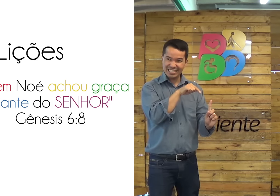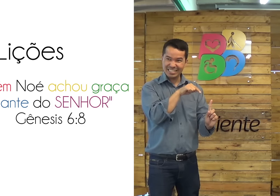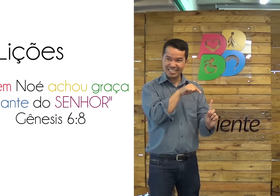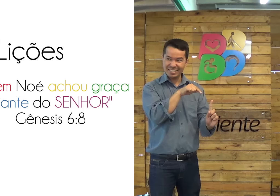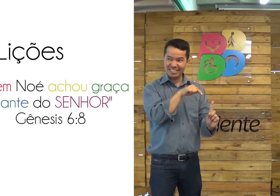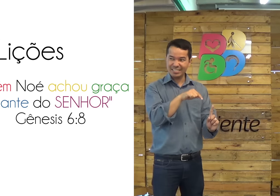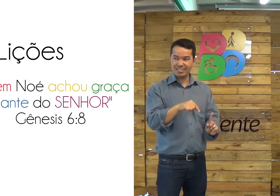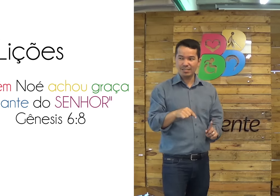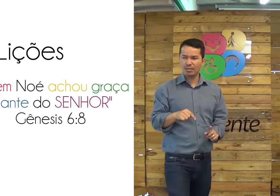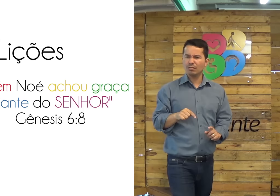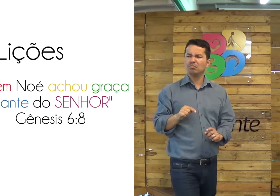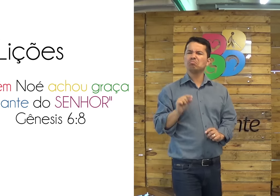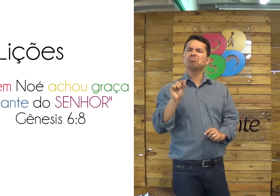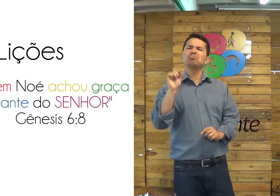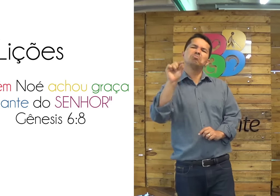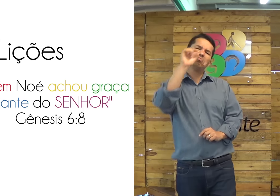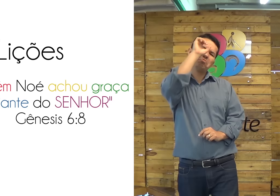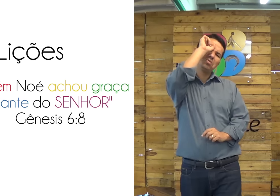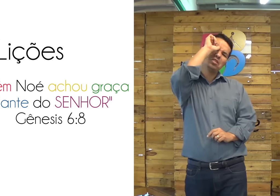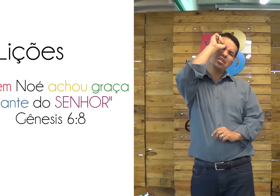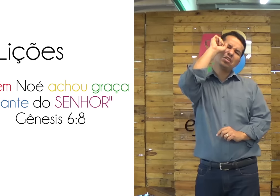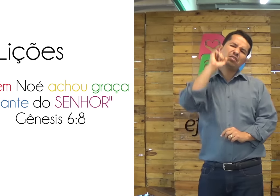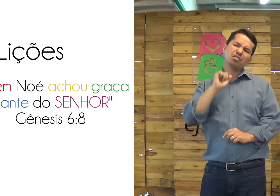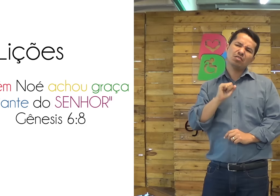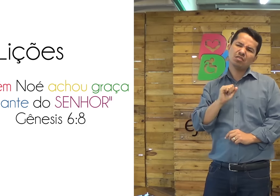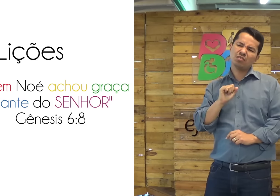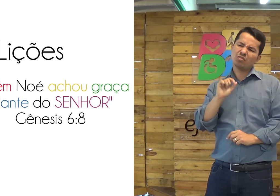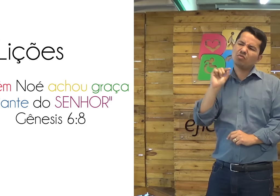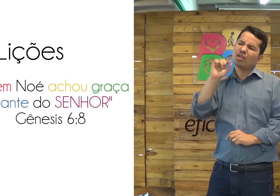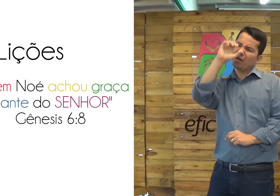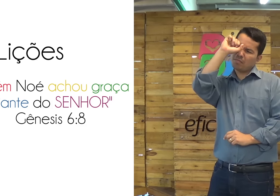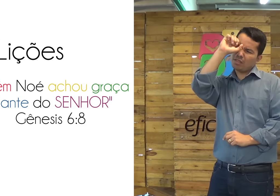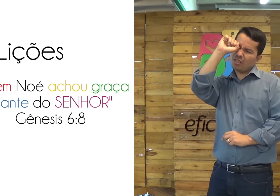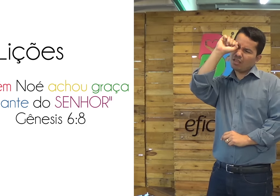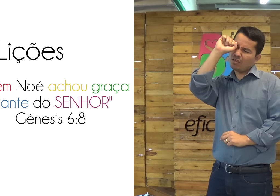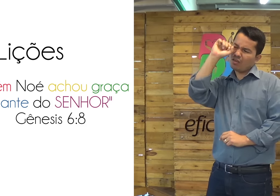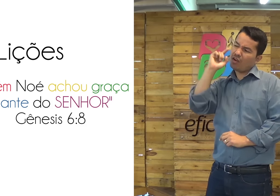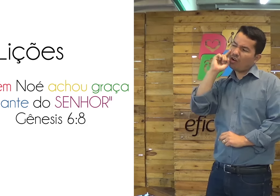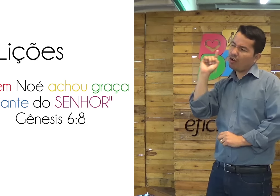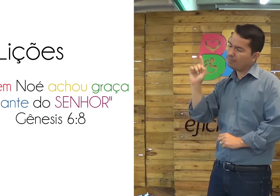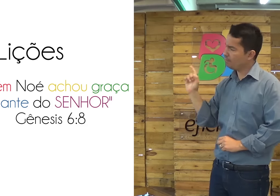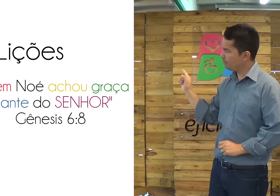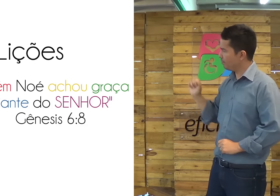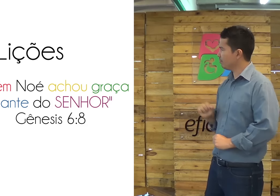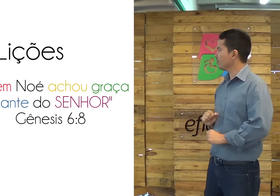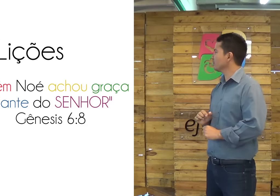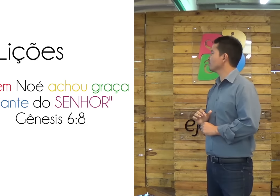escolheu ele por isso e o que que a gente pode aprender com isso olha